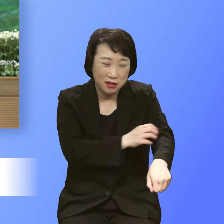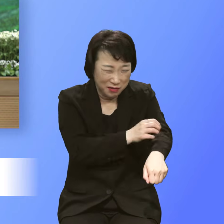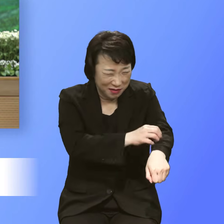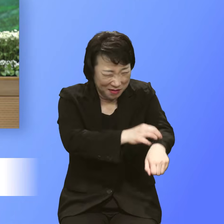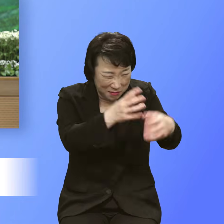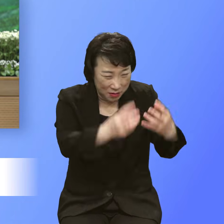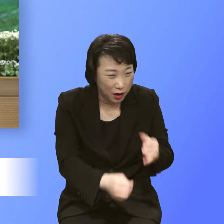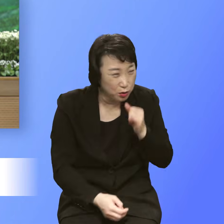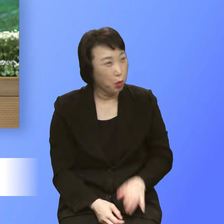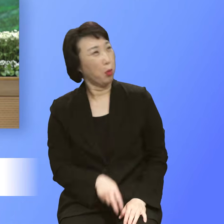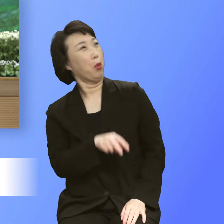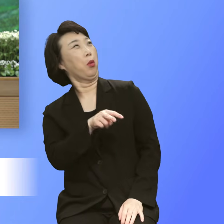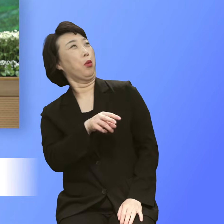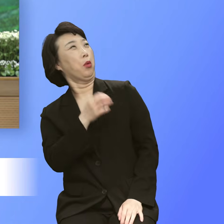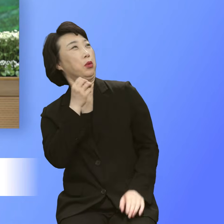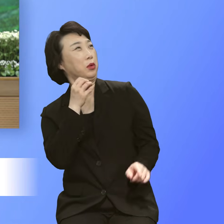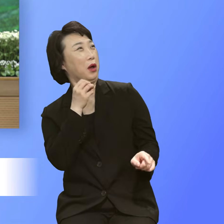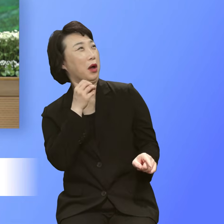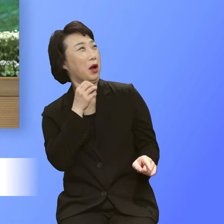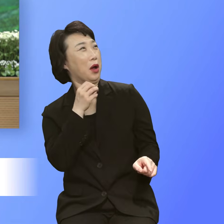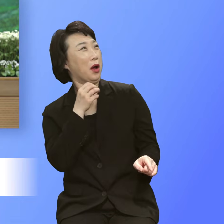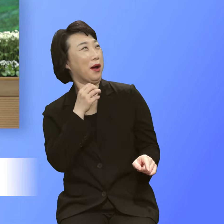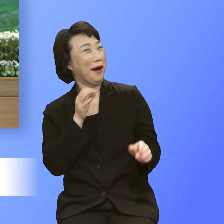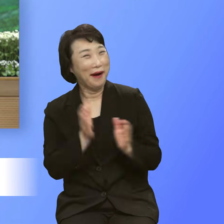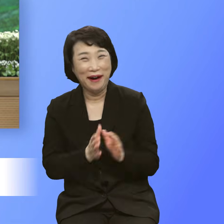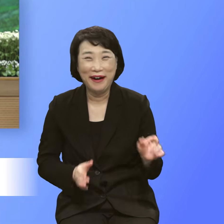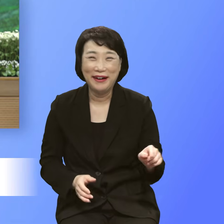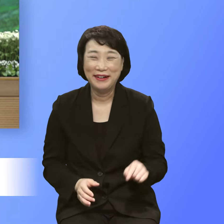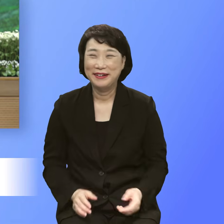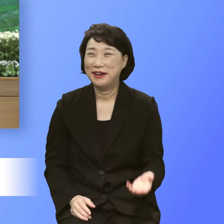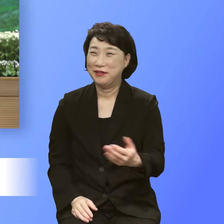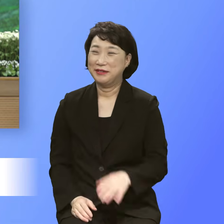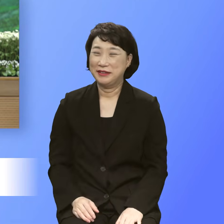때 신기하다. 이